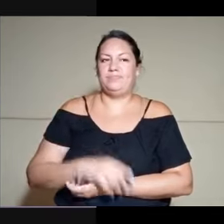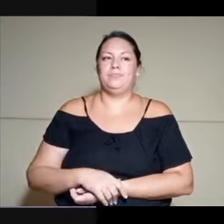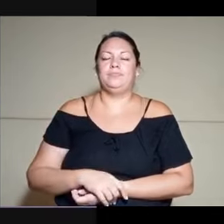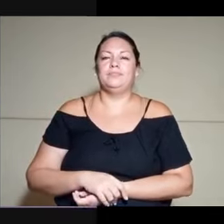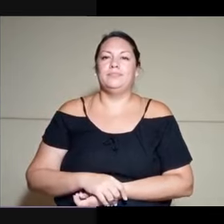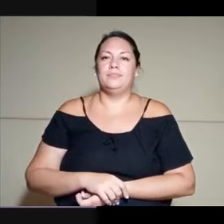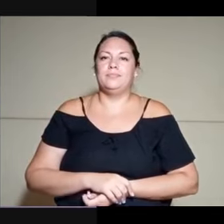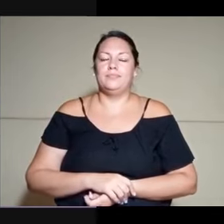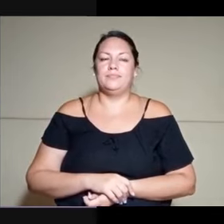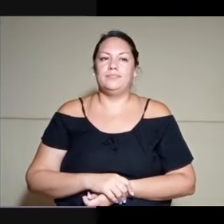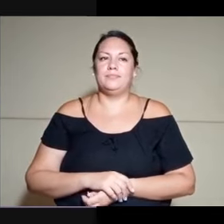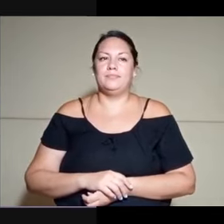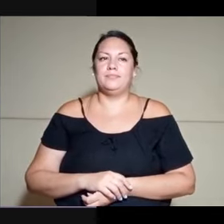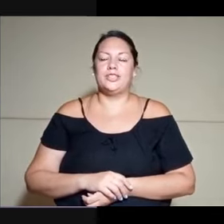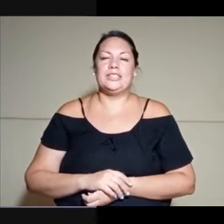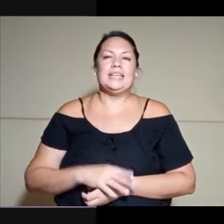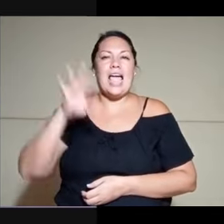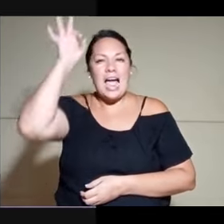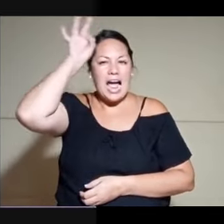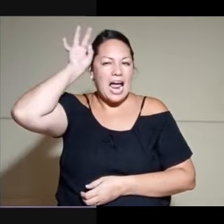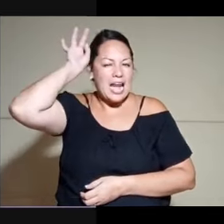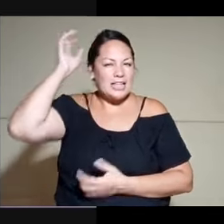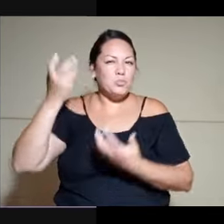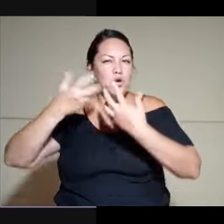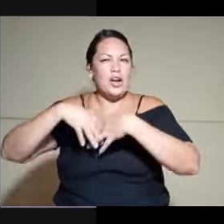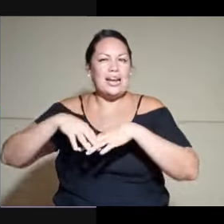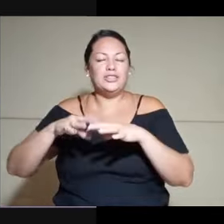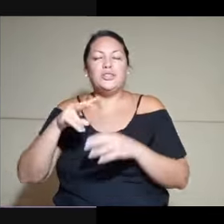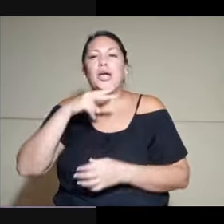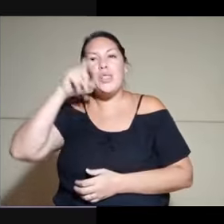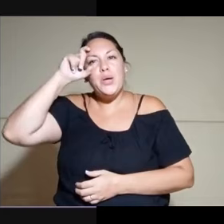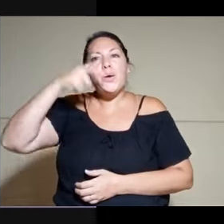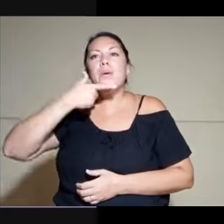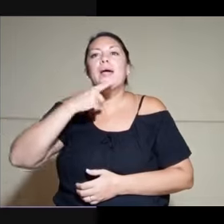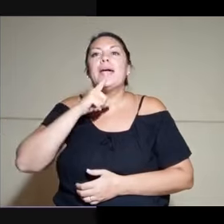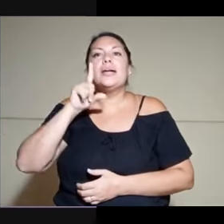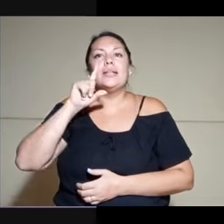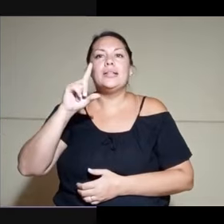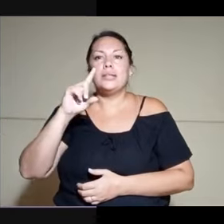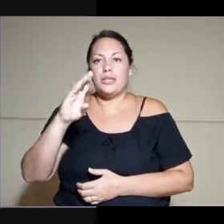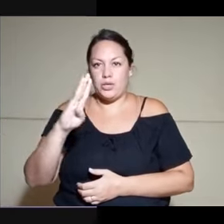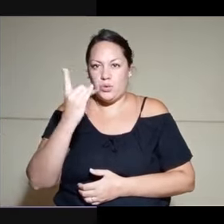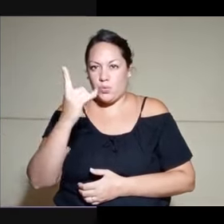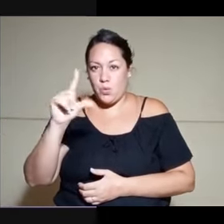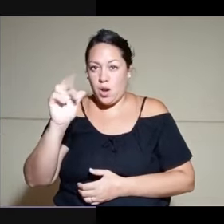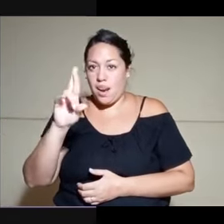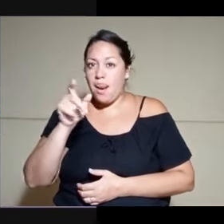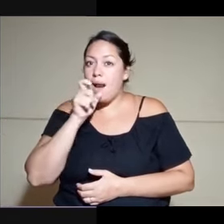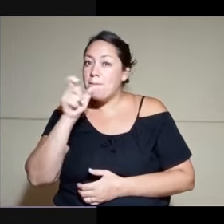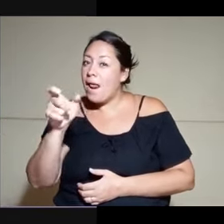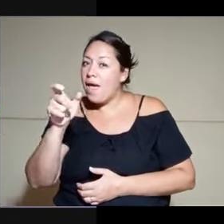vestibular. Acuérdense que yo les hablé recién de que en la protuberancia había núcleos vestibulares. En anatomía, todo lo relacionado